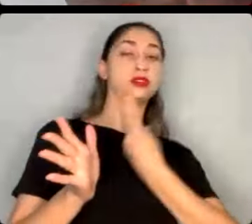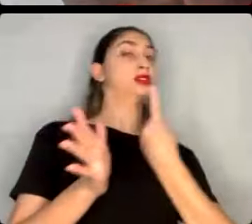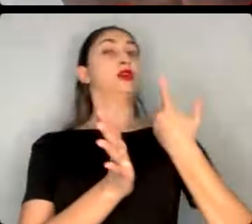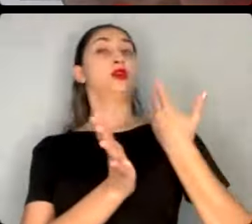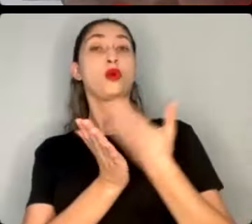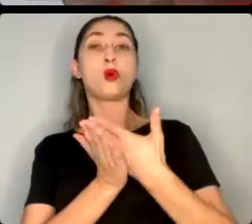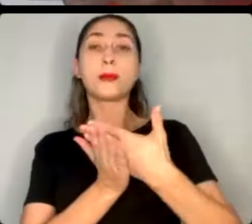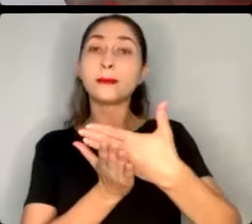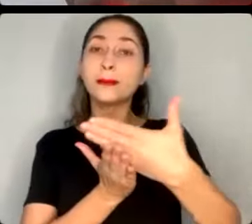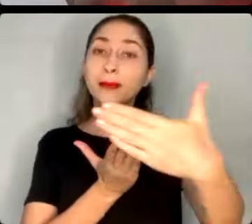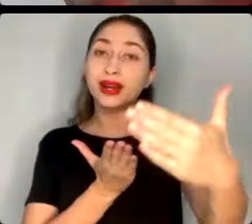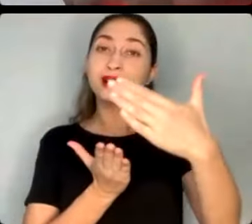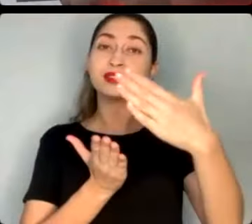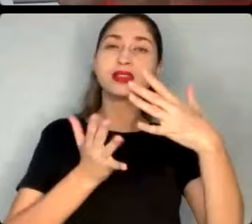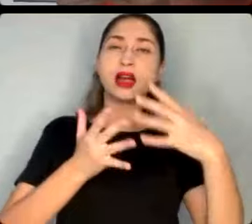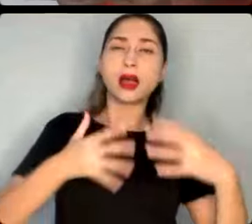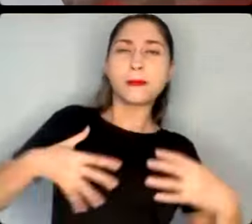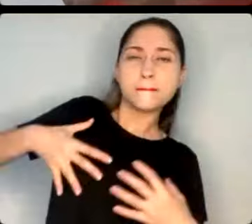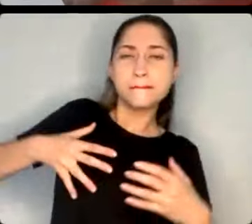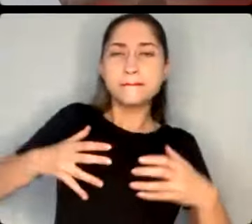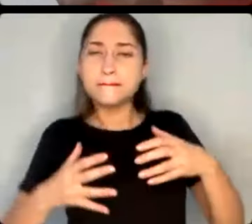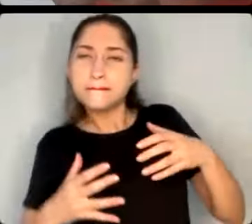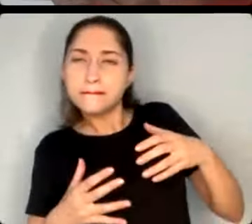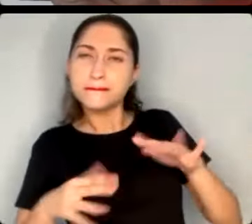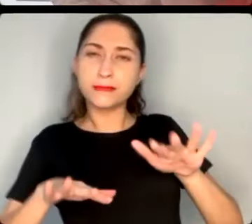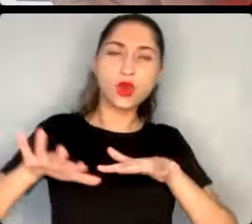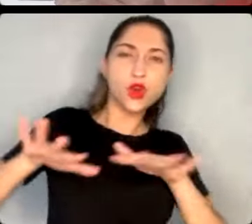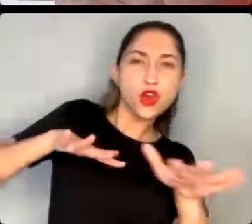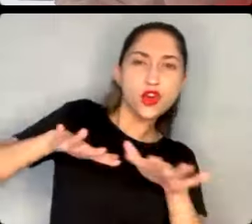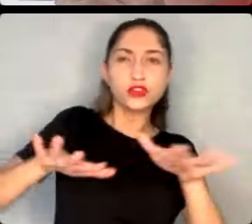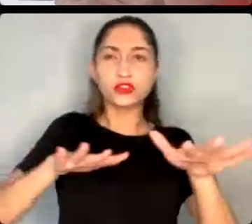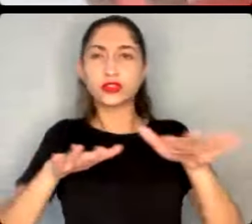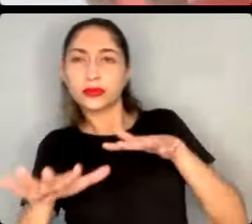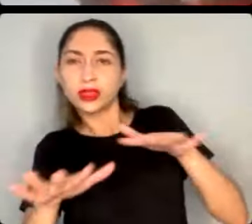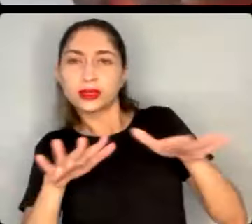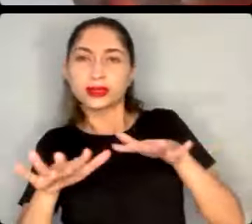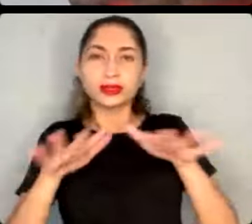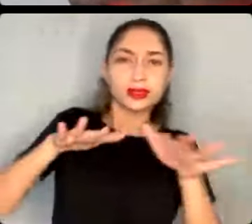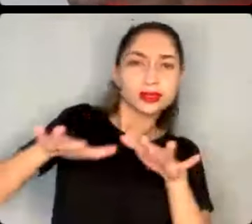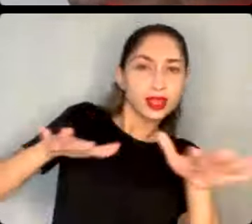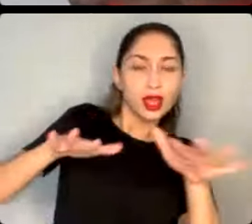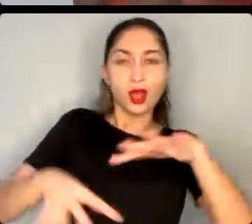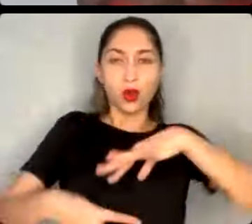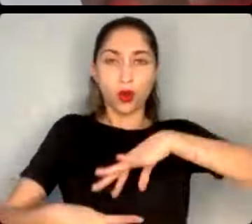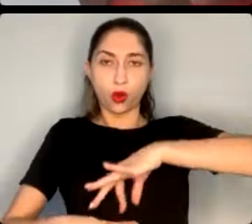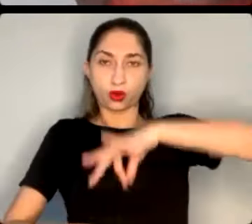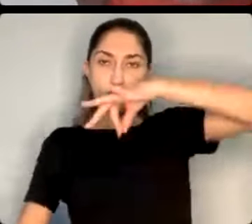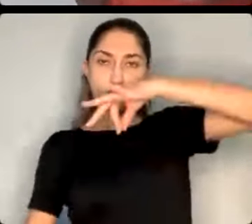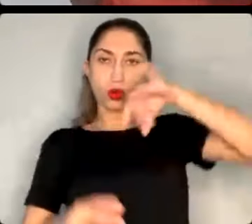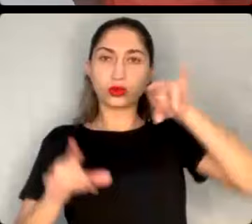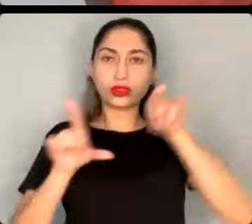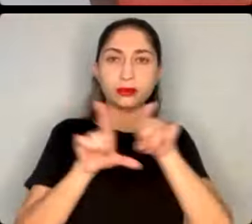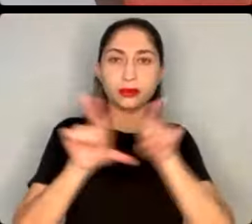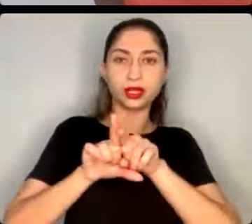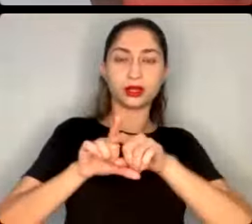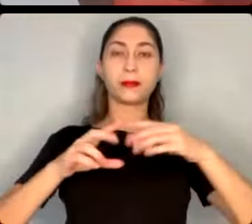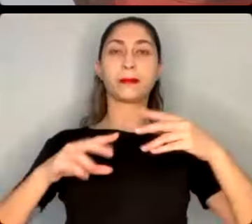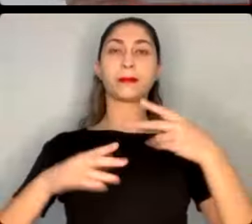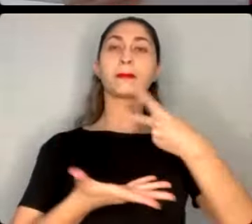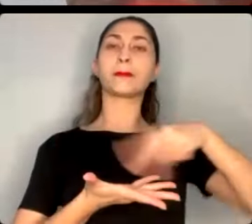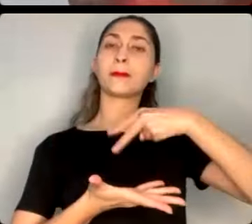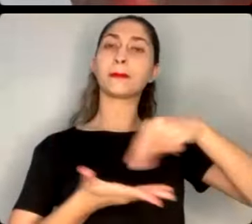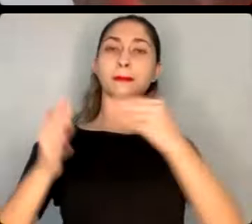a flexão do tronco, as torções, as inclinações, as extensões, né? Para os bailarinos, quando a gente vai